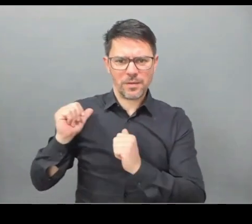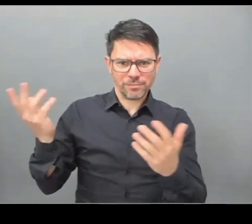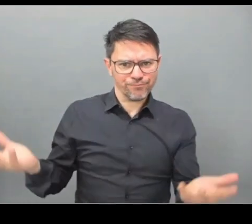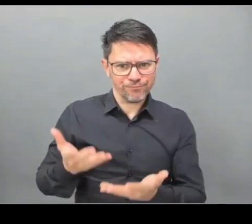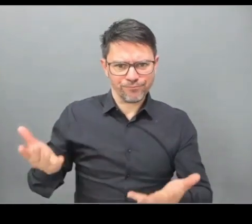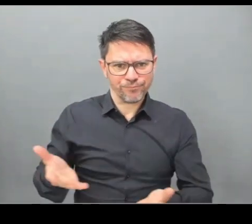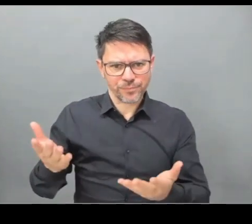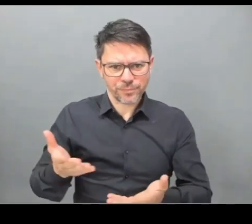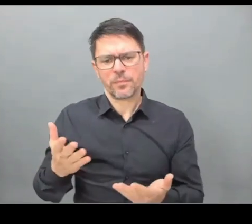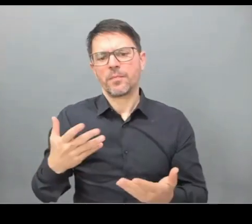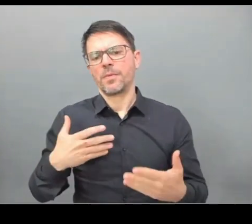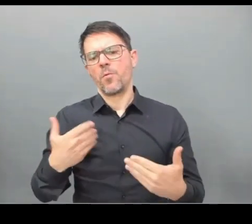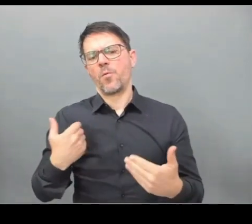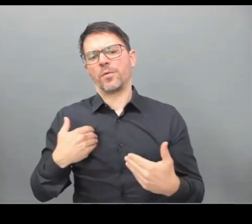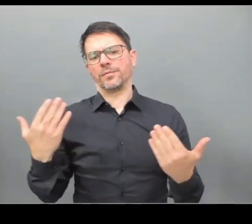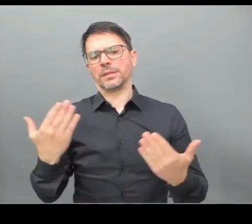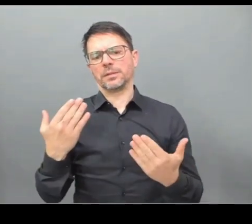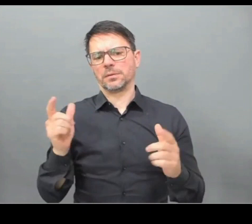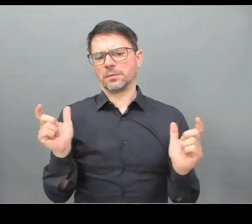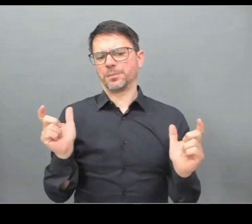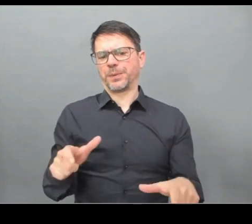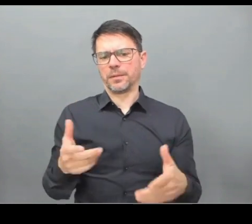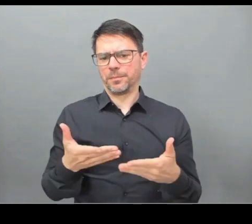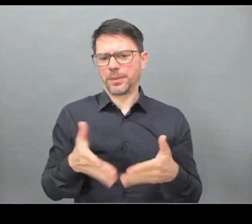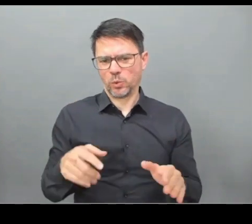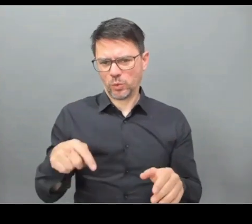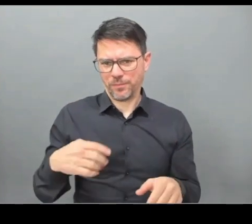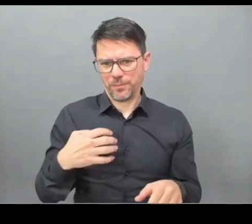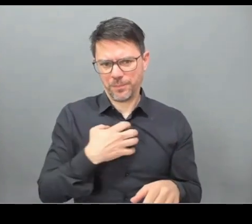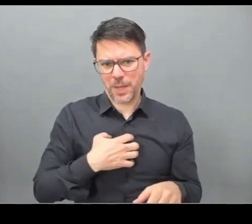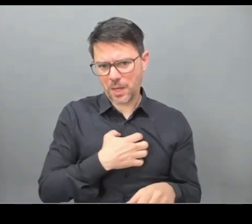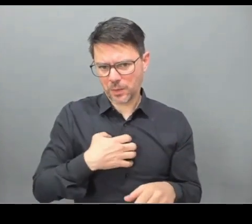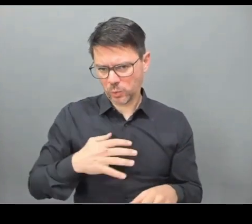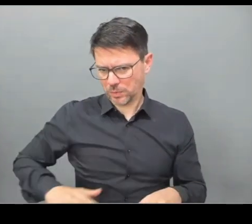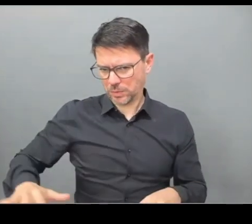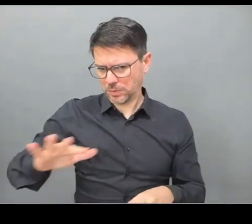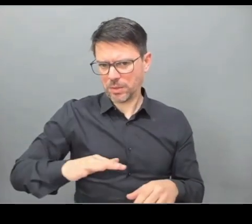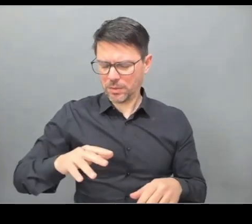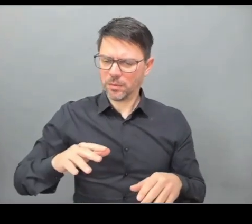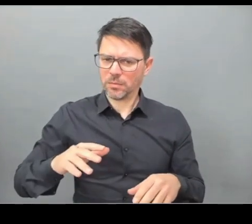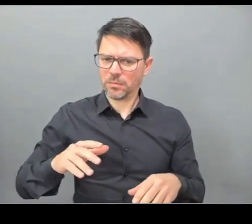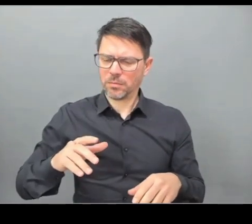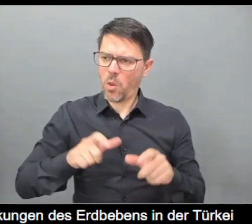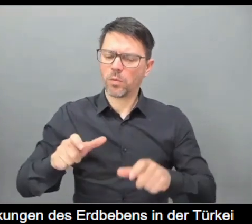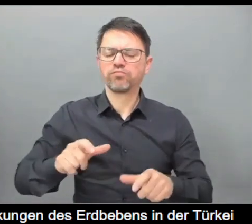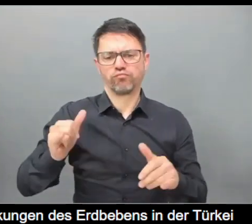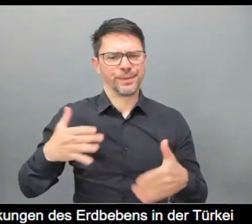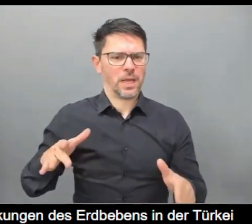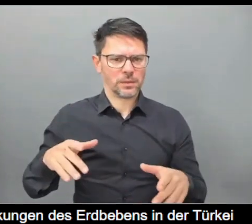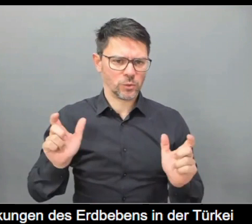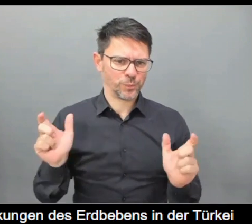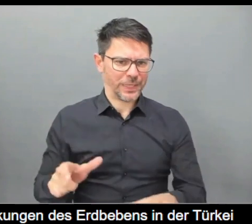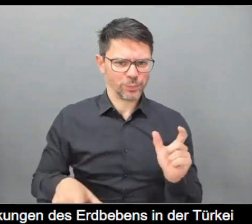einbringen in die Unterstützung der Menschen dort, Wohlfahrtsorganisationen, aber auch an all die Bürgerinnen und Bürger, die sich engagieren,